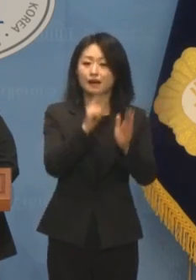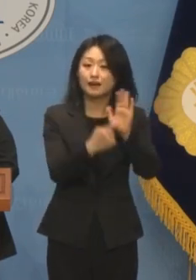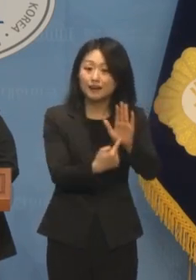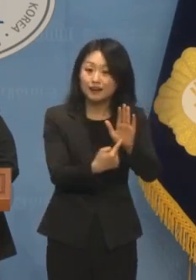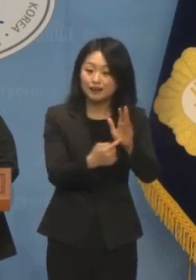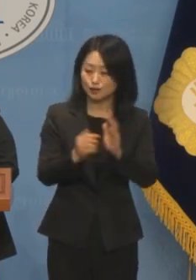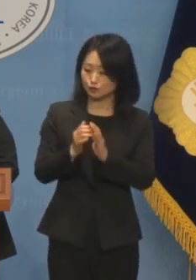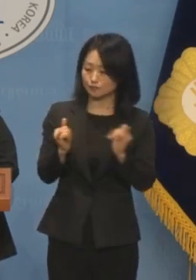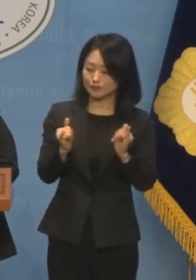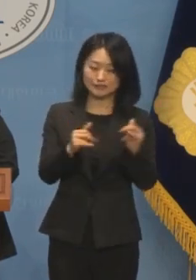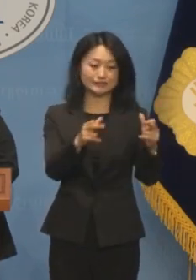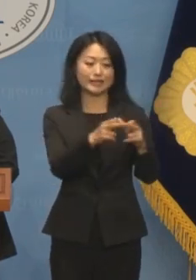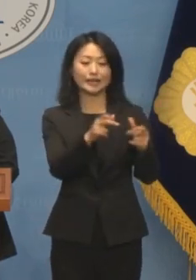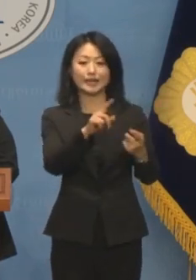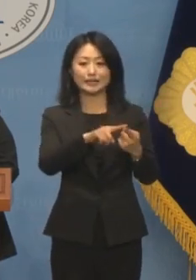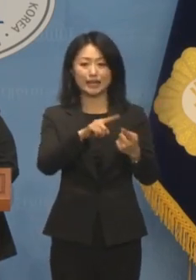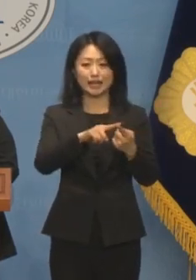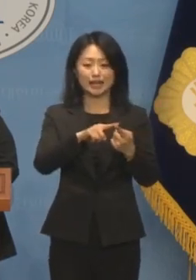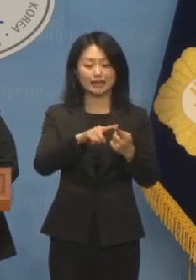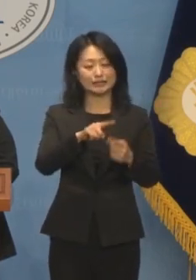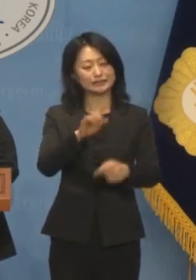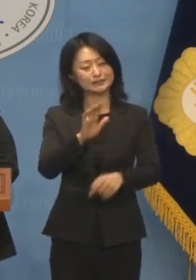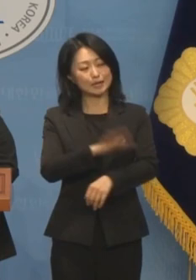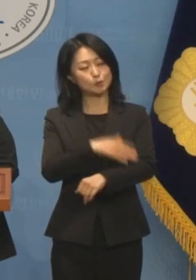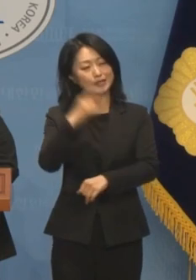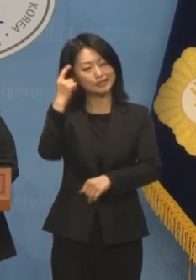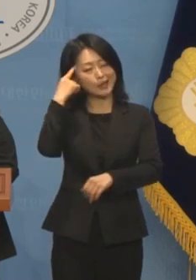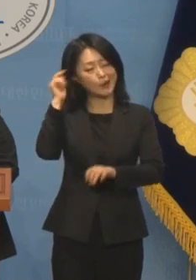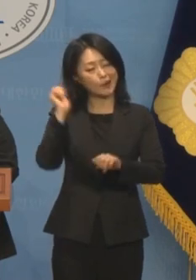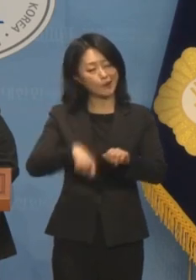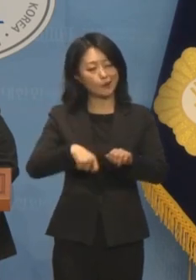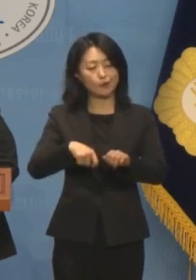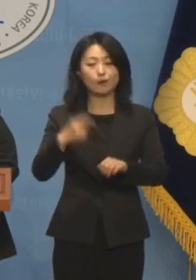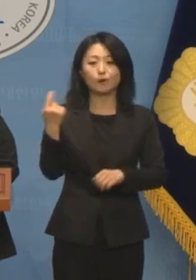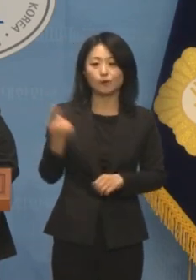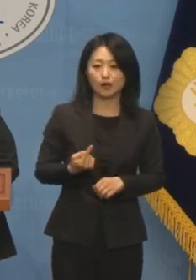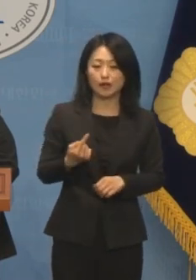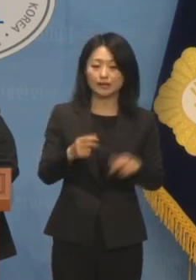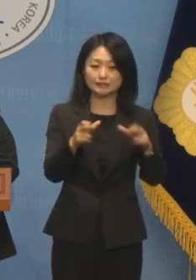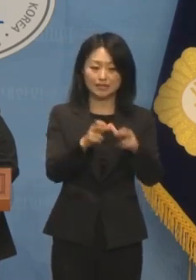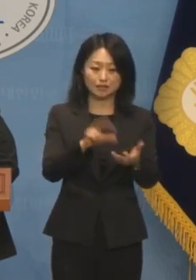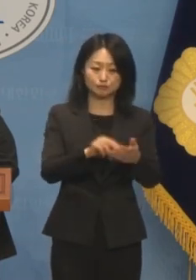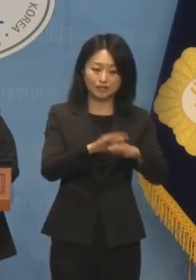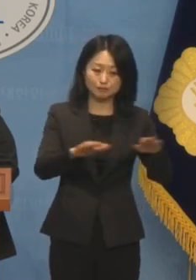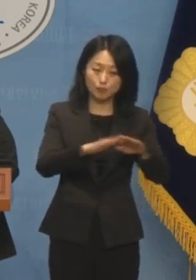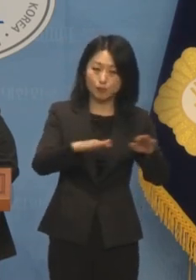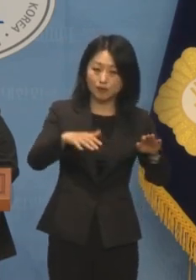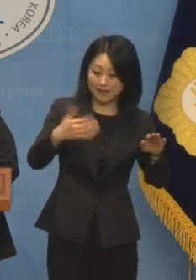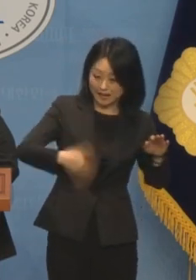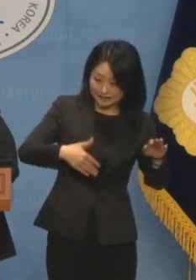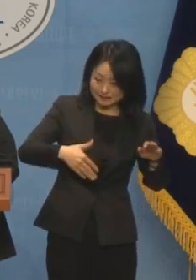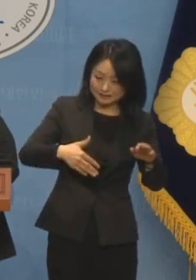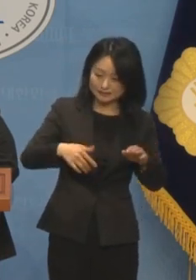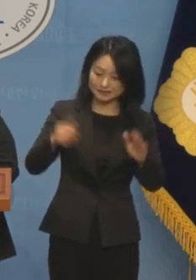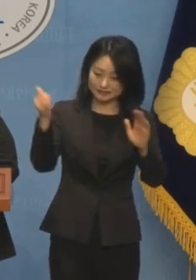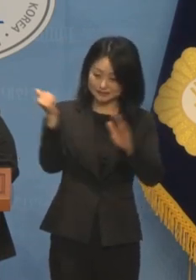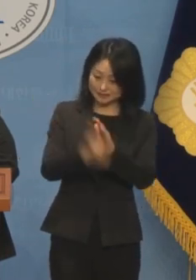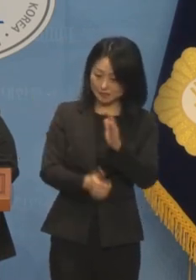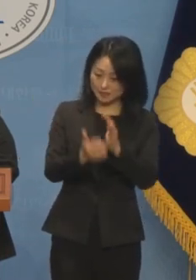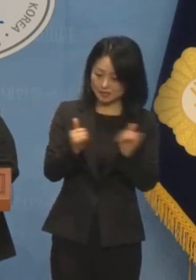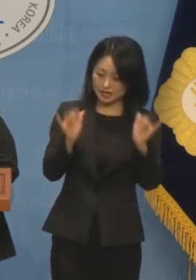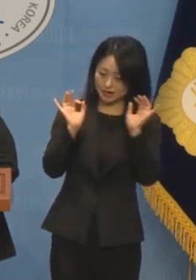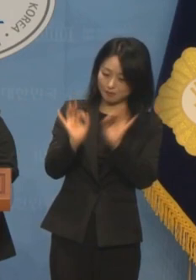국민은 장애인에 대한 편견을 가지게 됩니다. 장애를 극복하지 못한 사람들을 실패자로